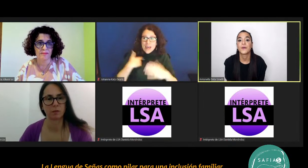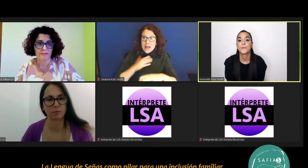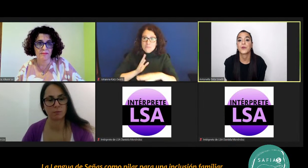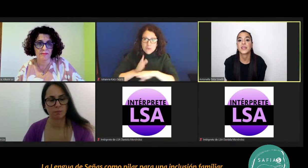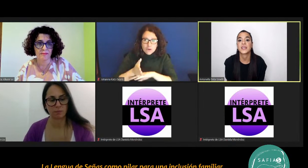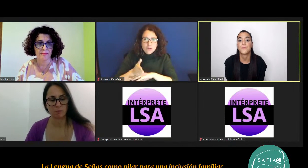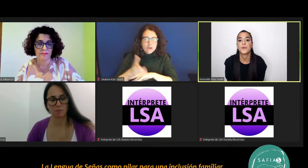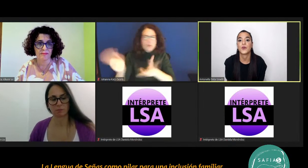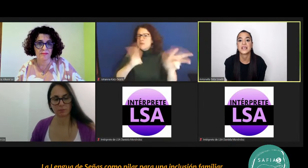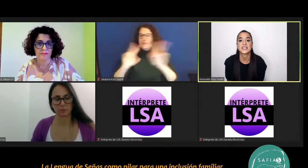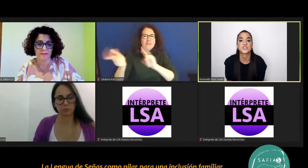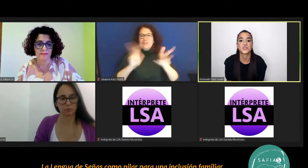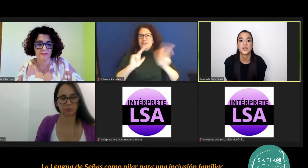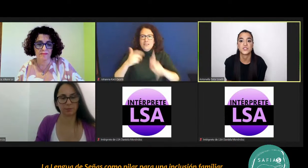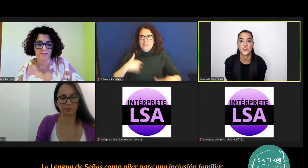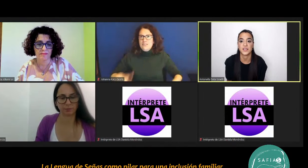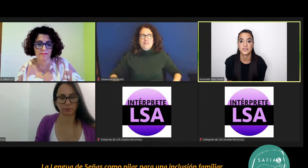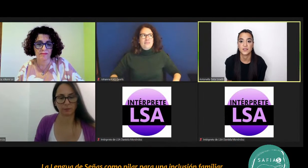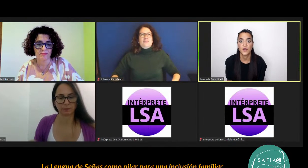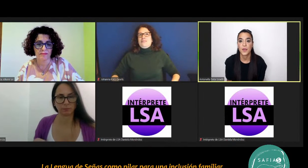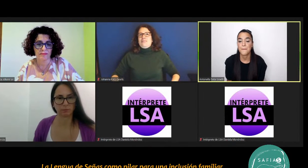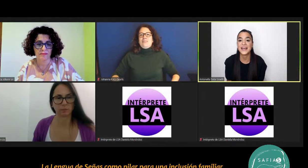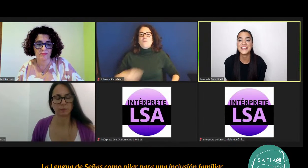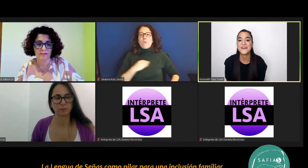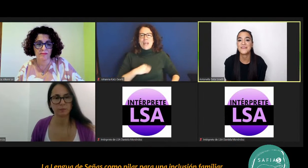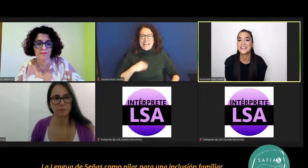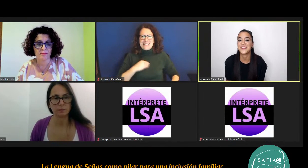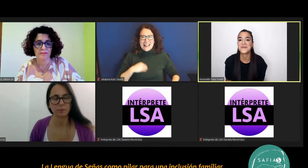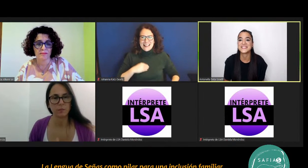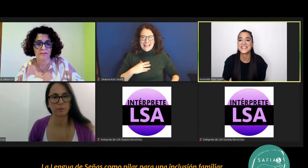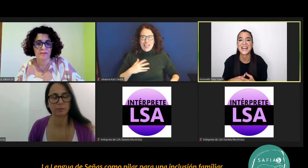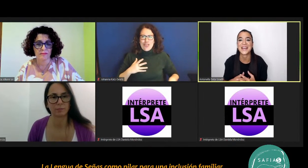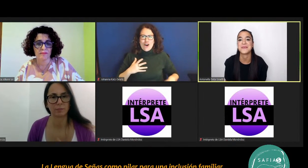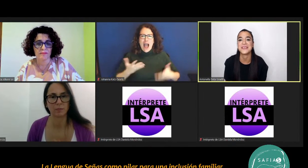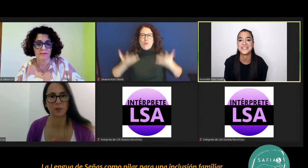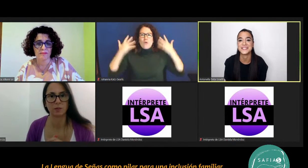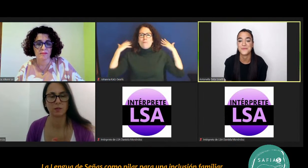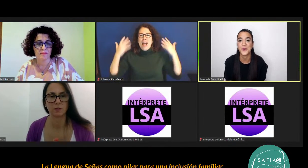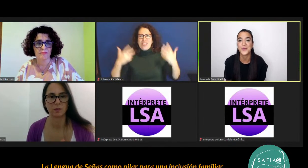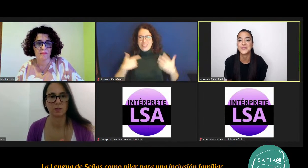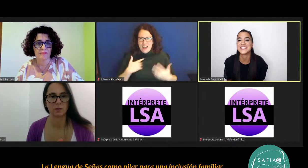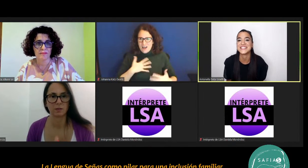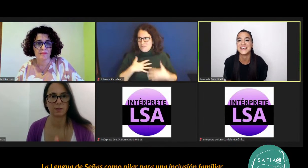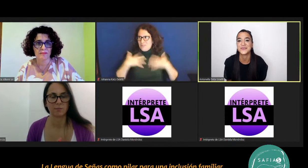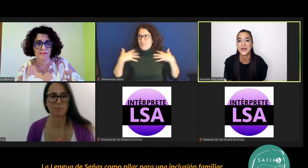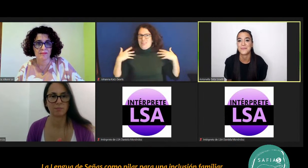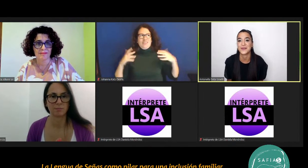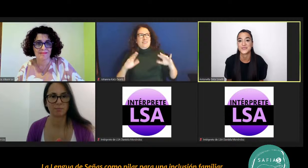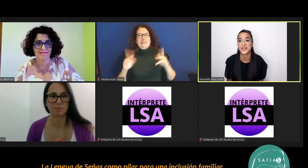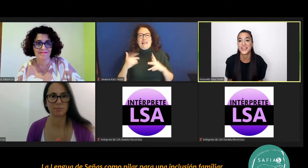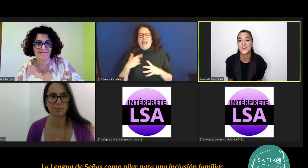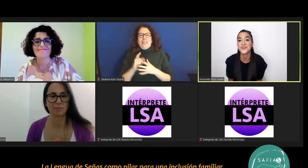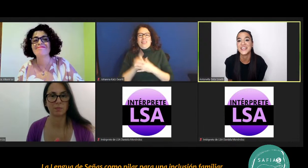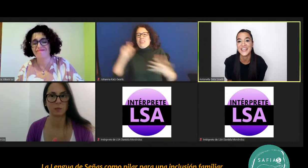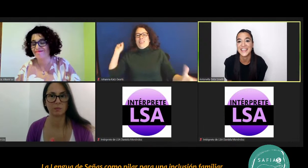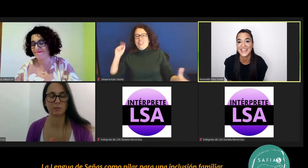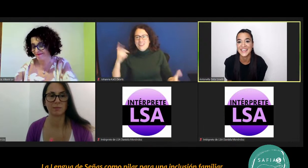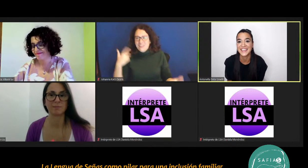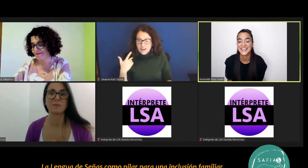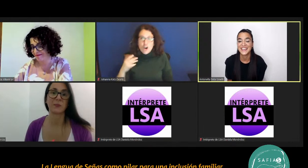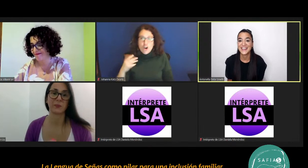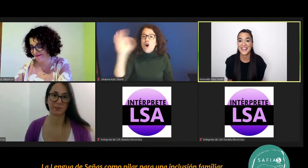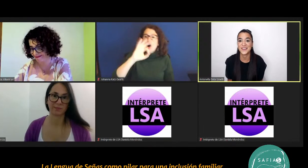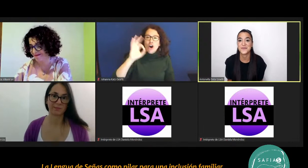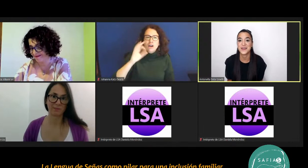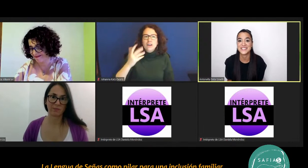Pero, por ejemplo, en las asociaciones, van y hablan lengua de señas rapidísimo. ¿Cómo se siente una persona que no